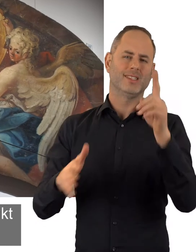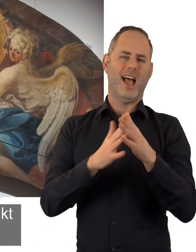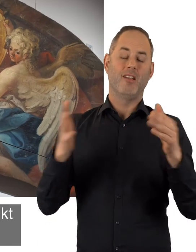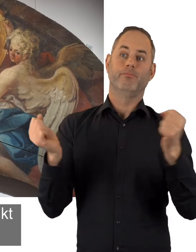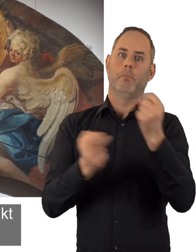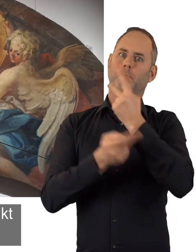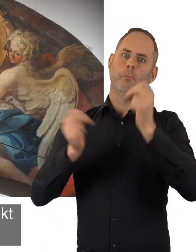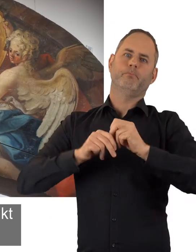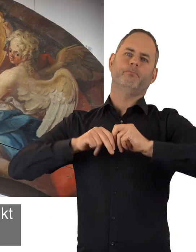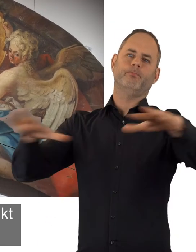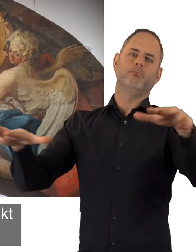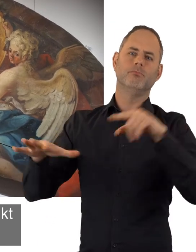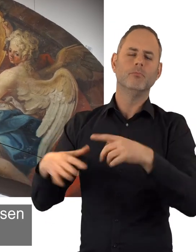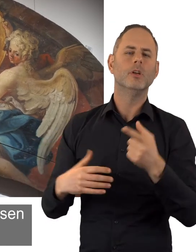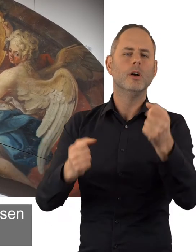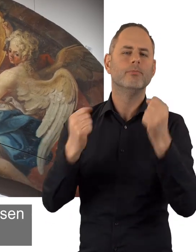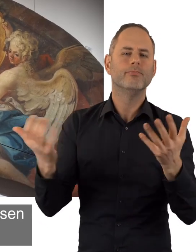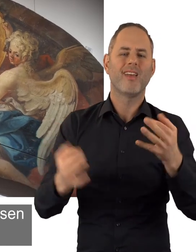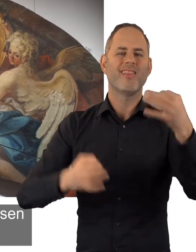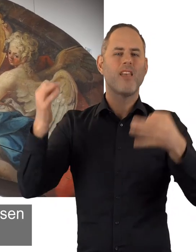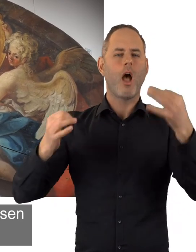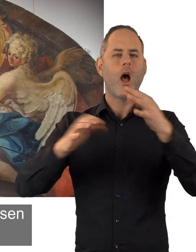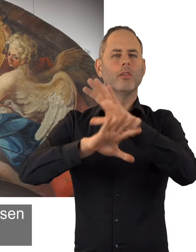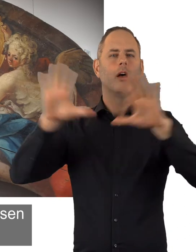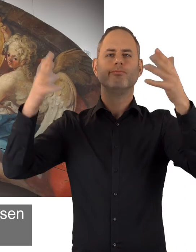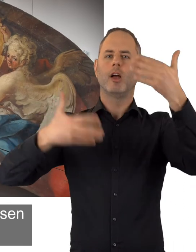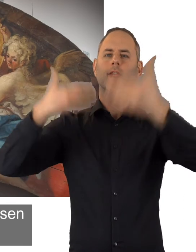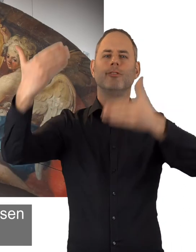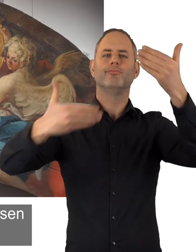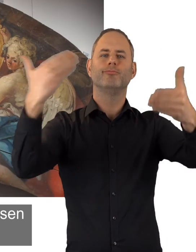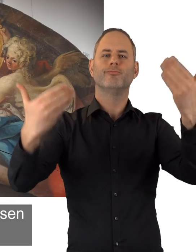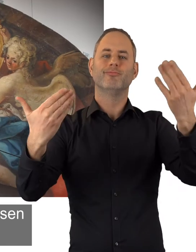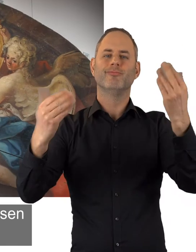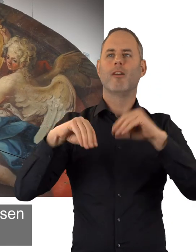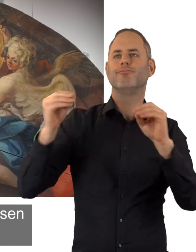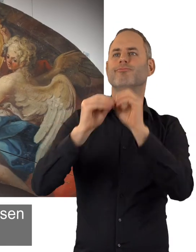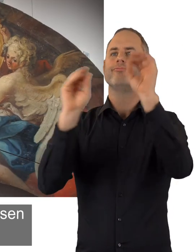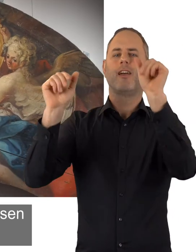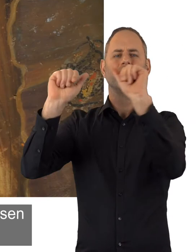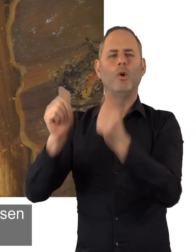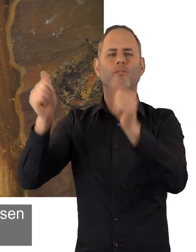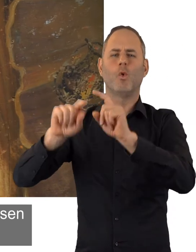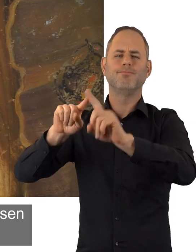in der Barockzeit, wo man ganze Theaterkulissen aufgebaut hat,